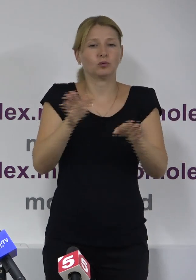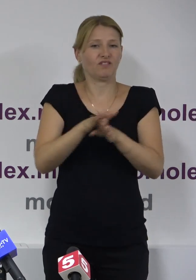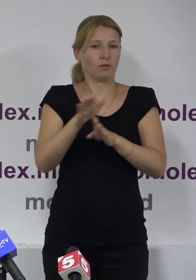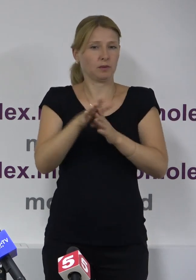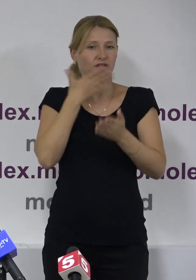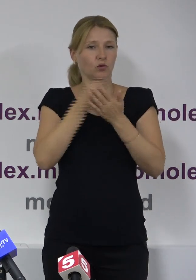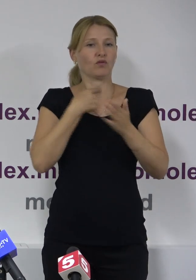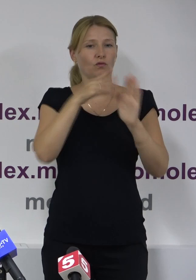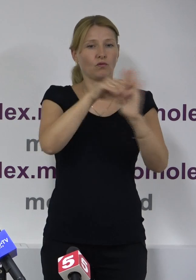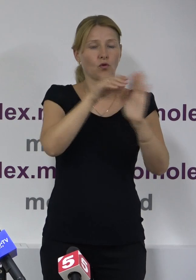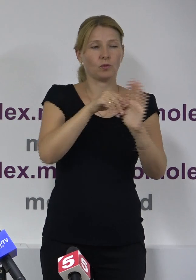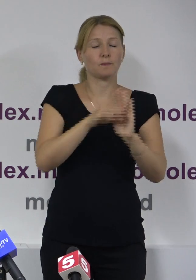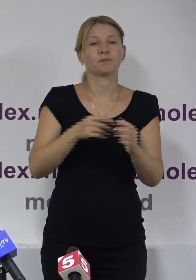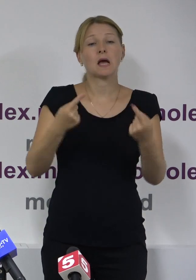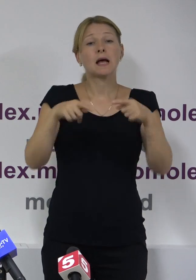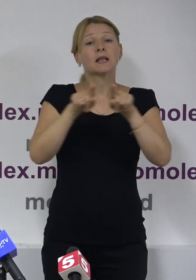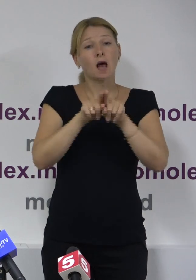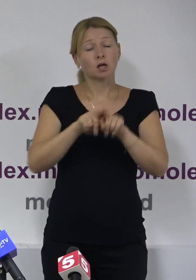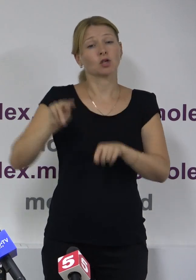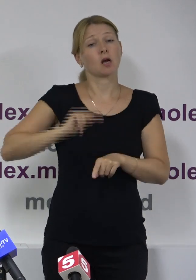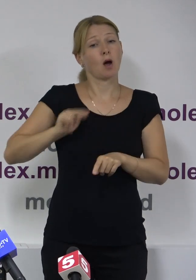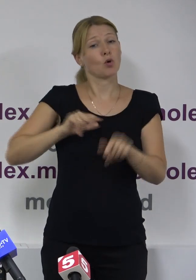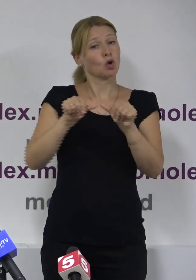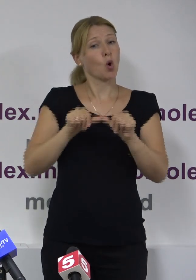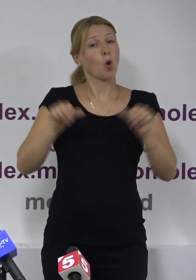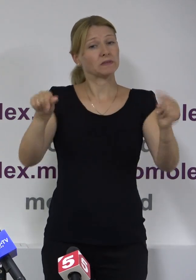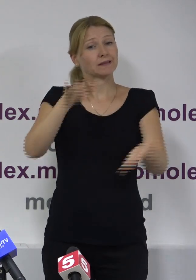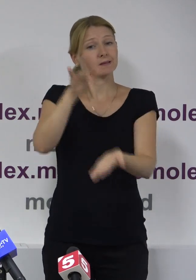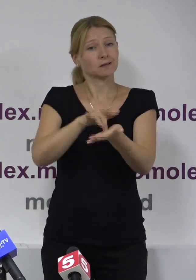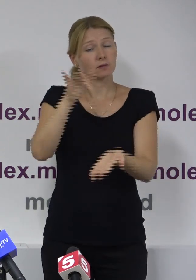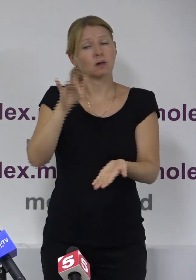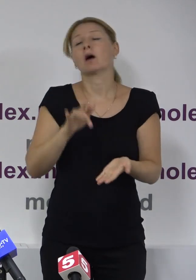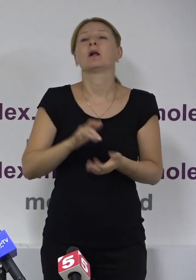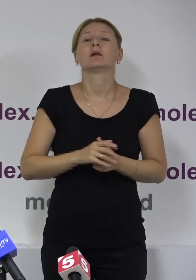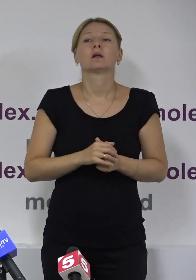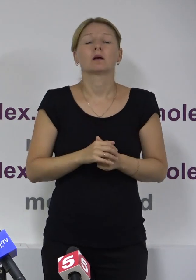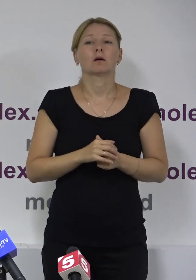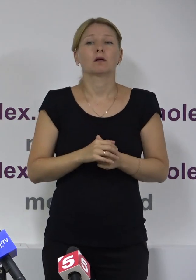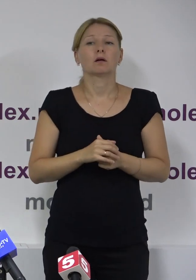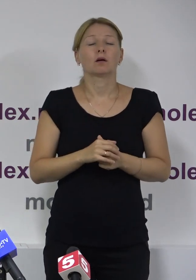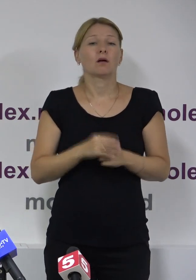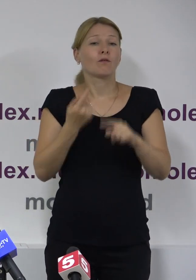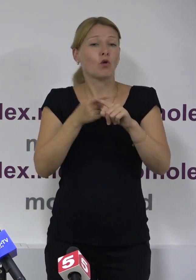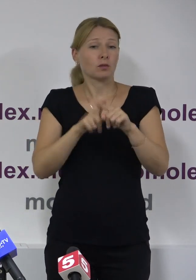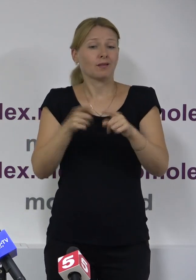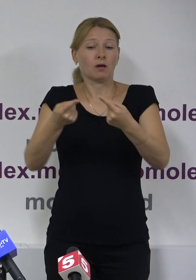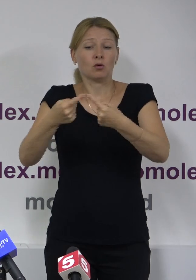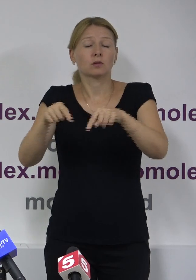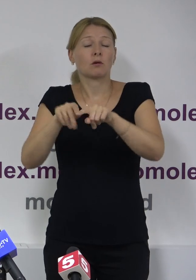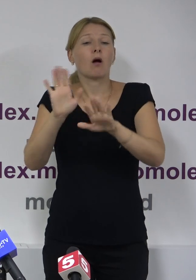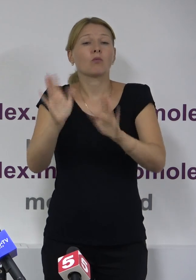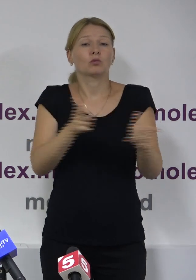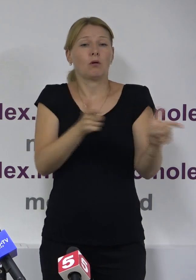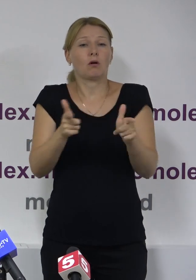vorbim doar despre activitatea Comisiei Electorale Centrale, ce a întreprins această instituție pentru pregătirea organizării